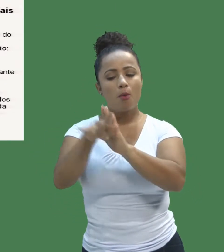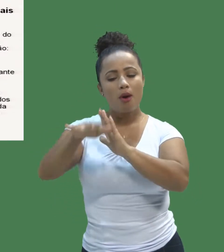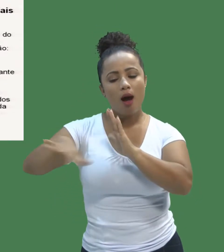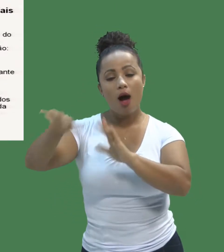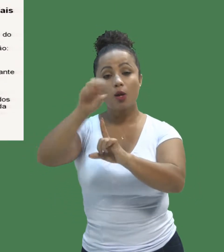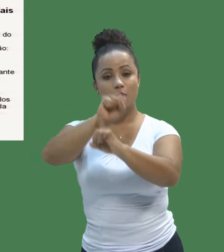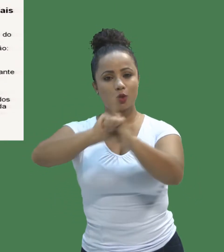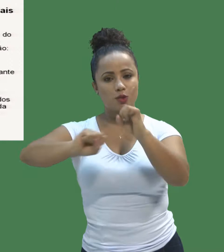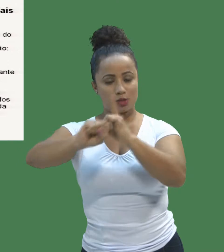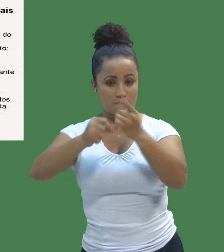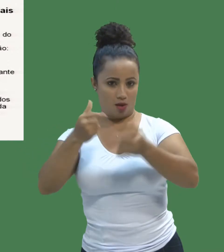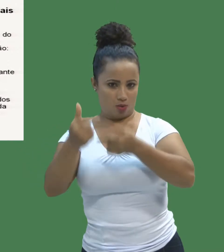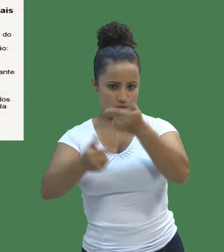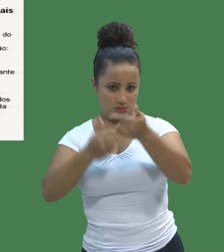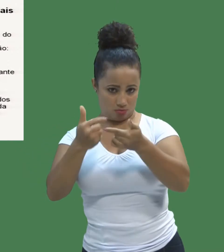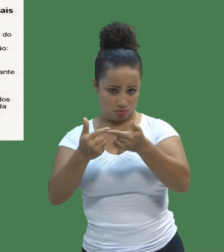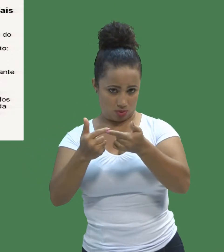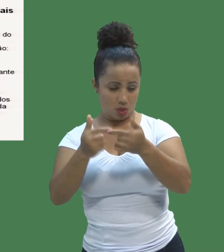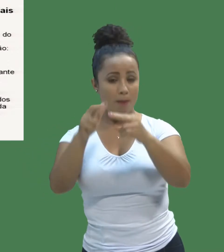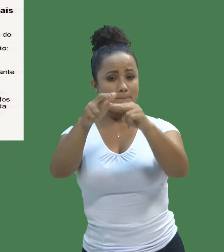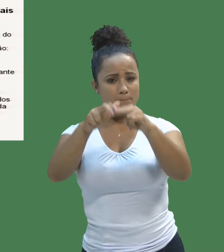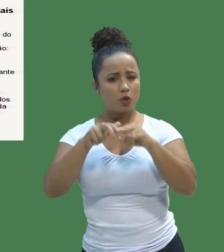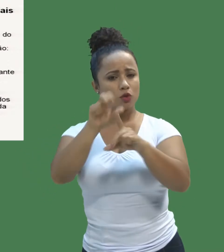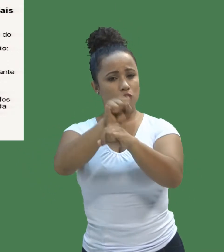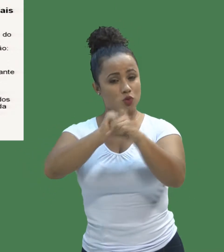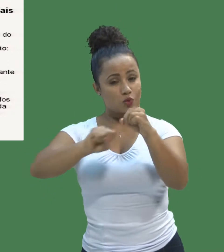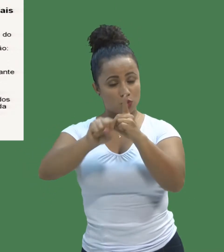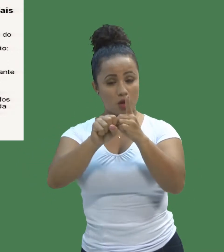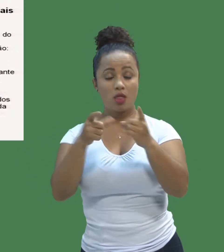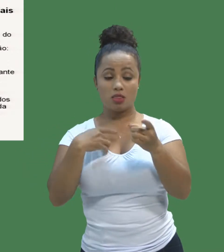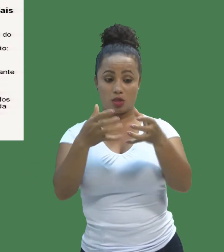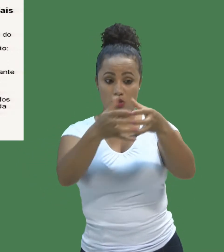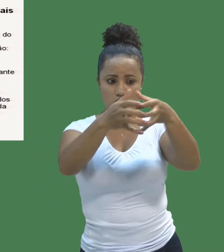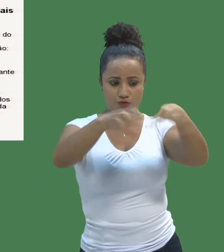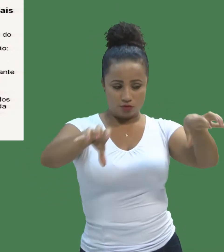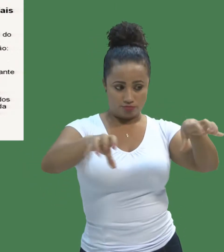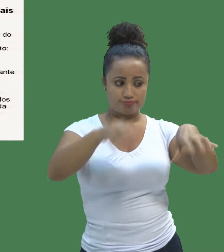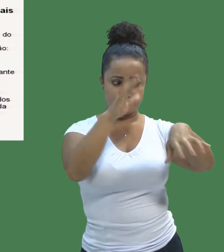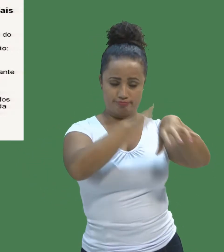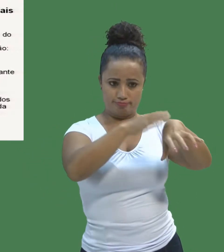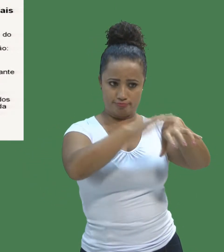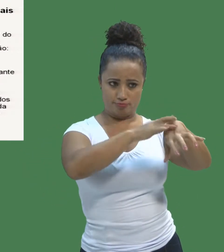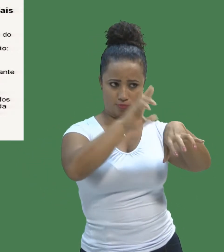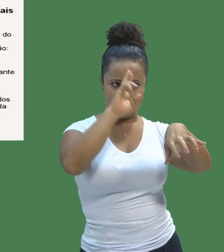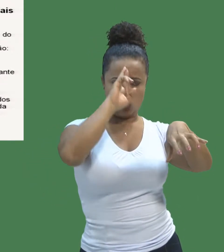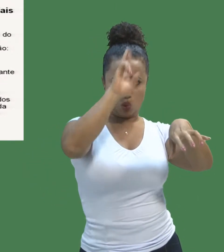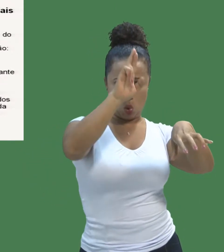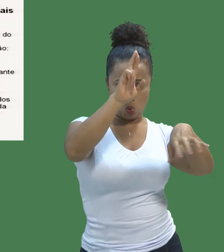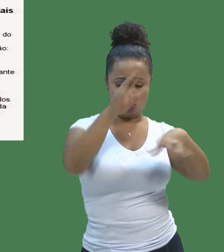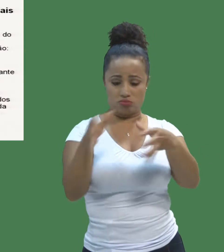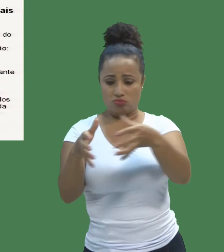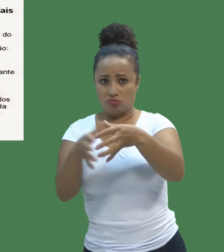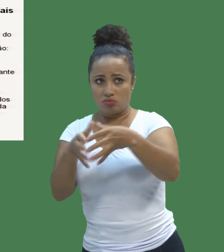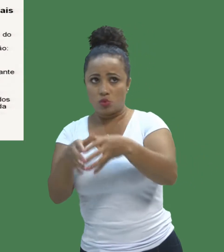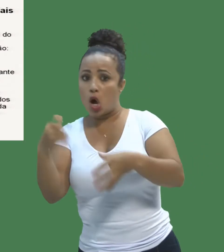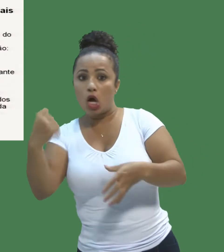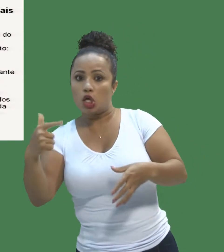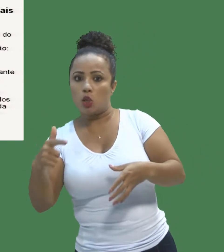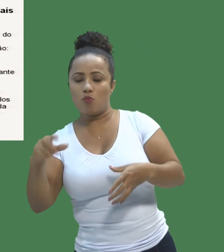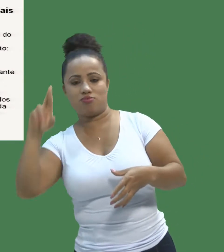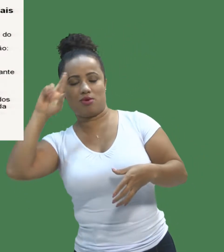Em razão dela, a sociedade se divide em possuidores e não detentores dos meios de